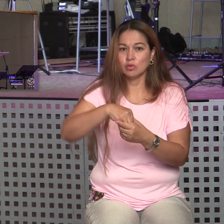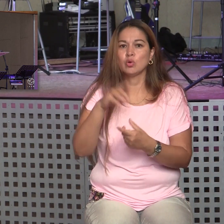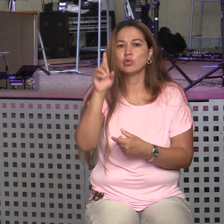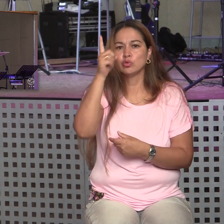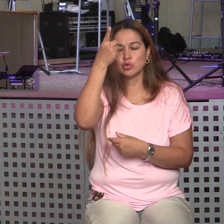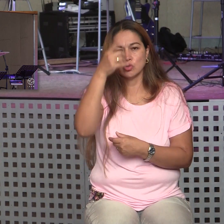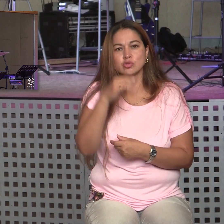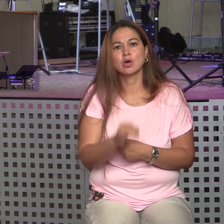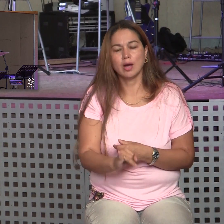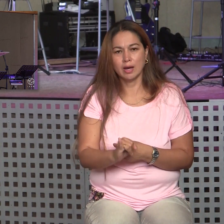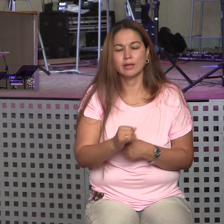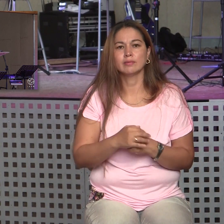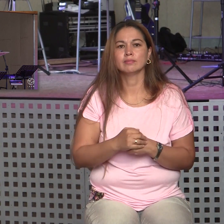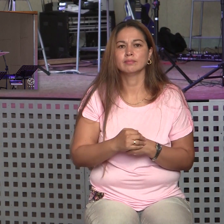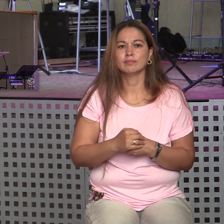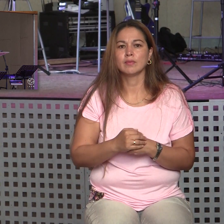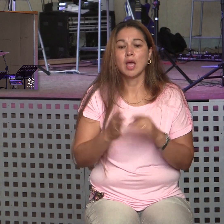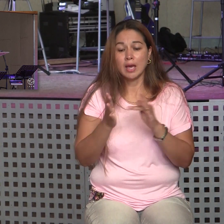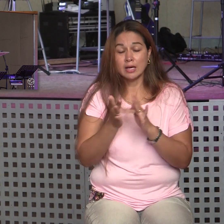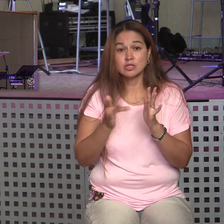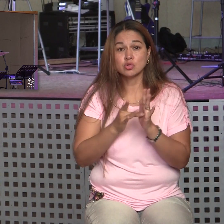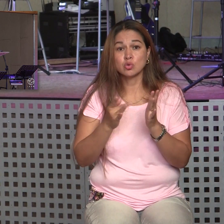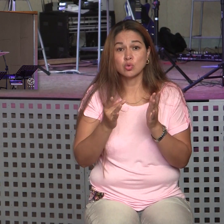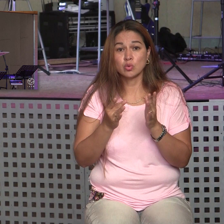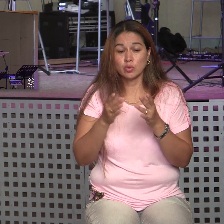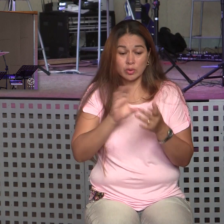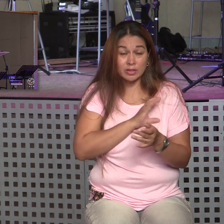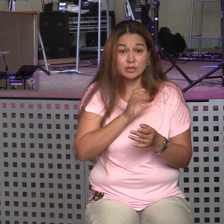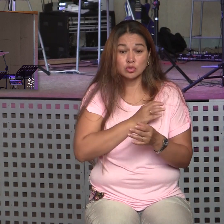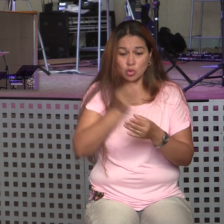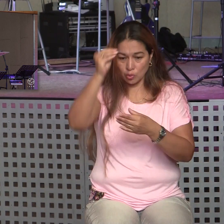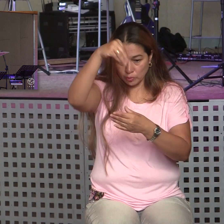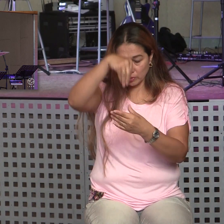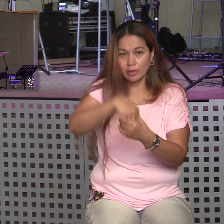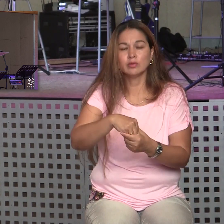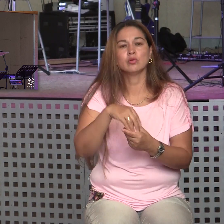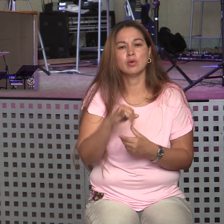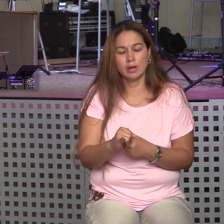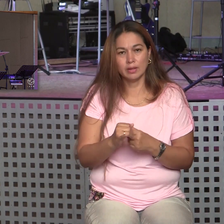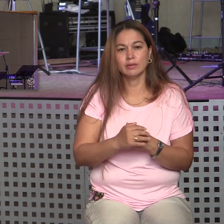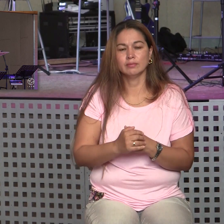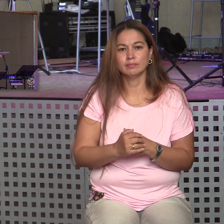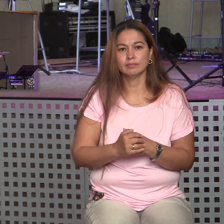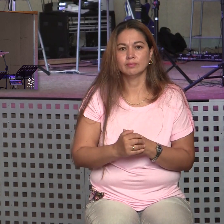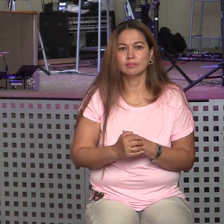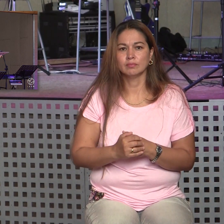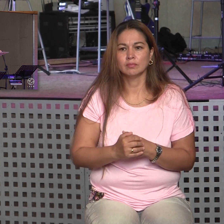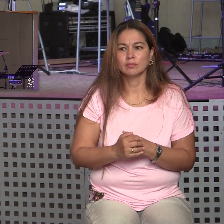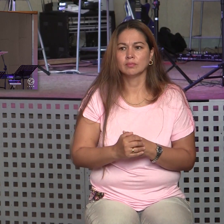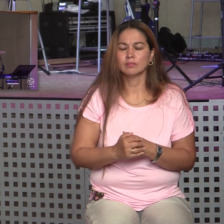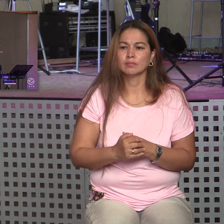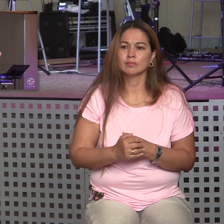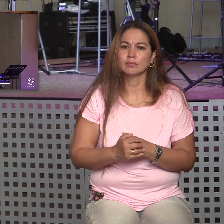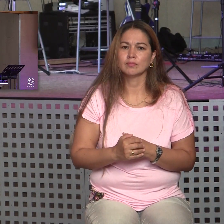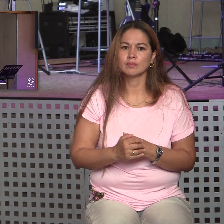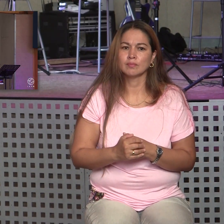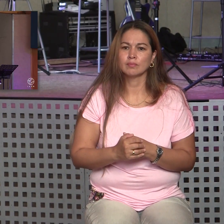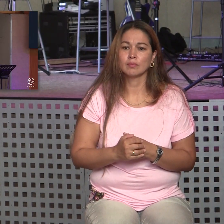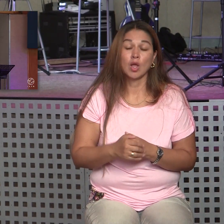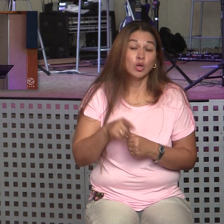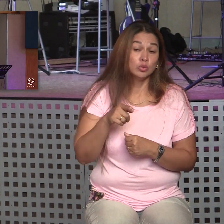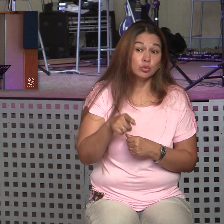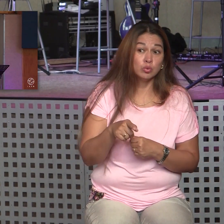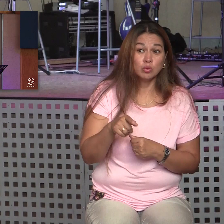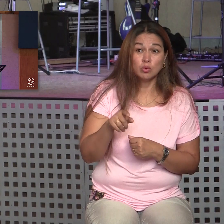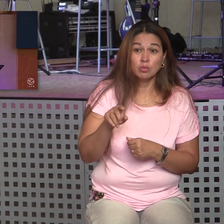Jesucristo está en mi barca. Tú no lo estás viendo, tormenta, porque está dormido, no está diciendo nada.